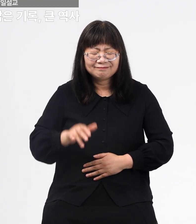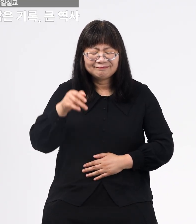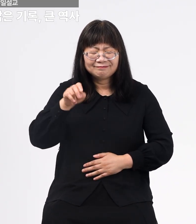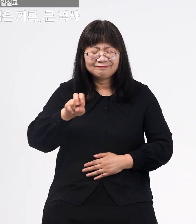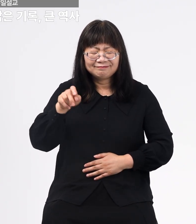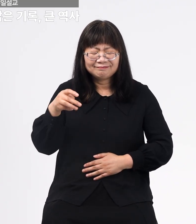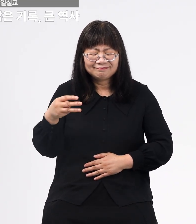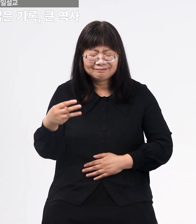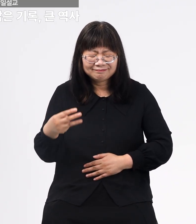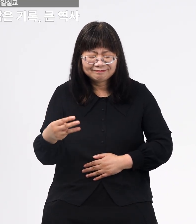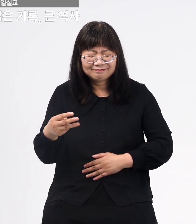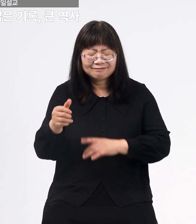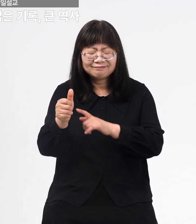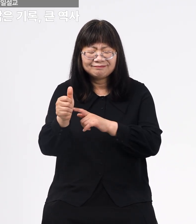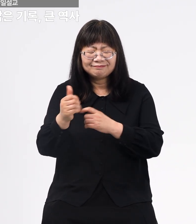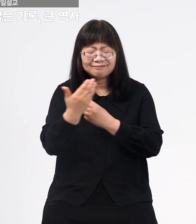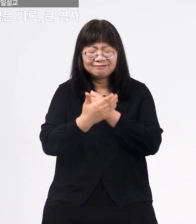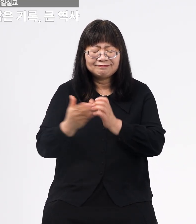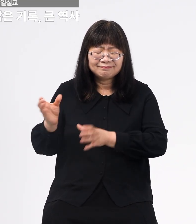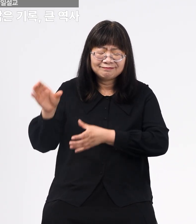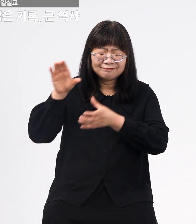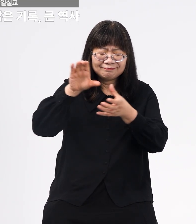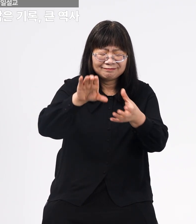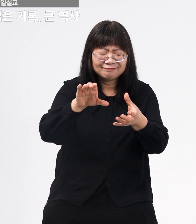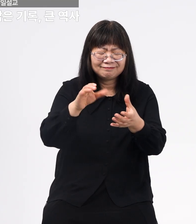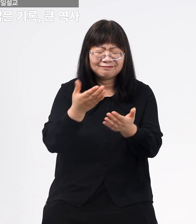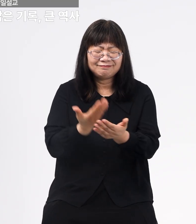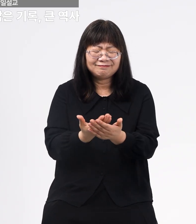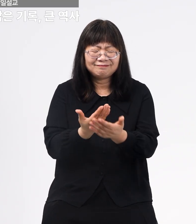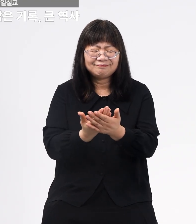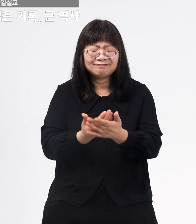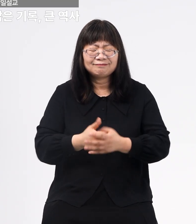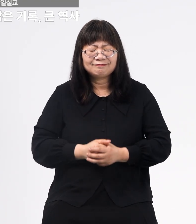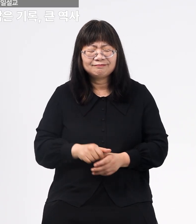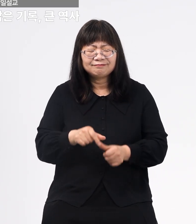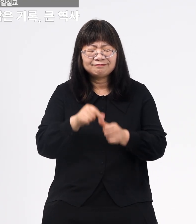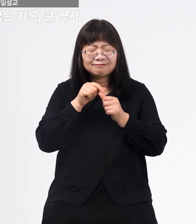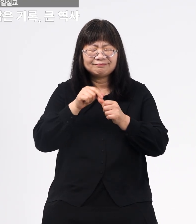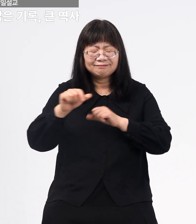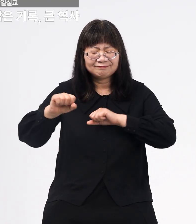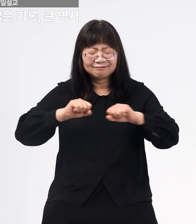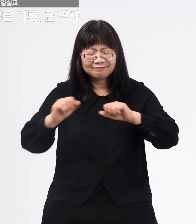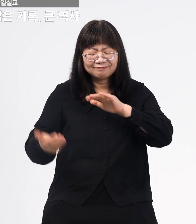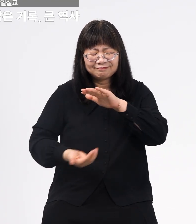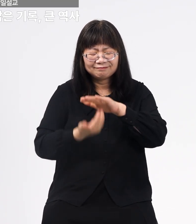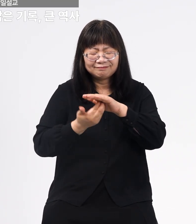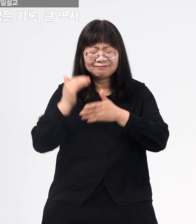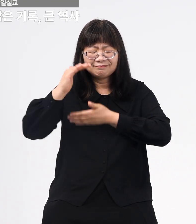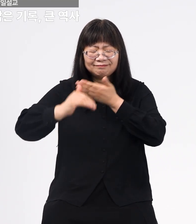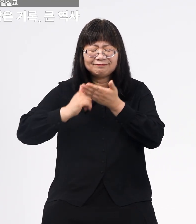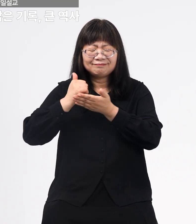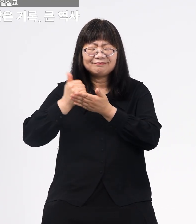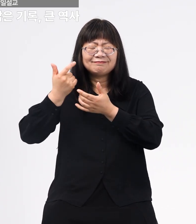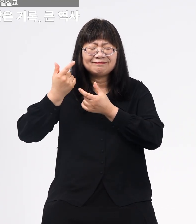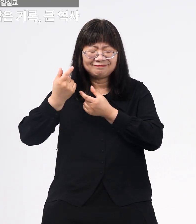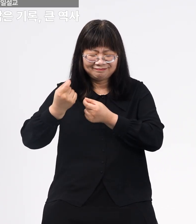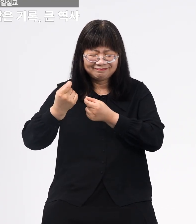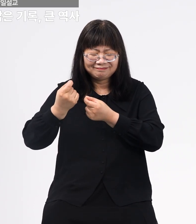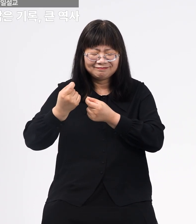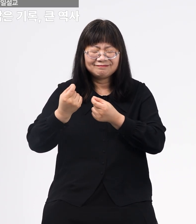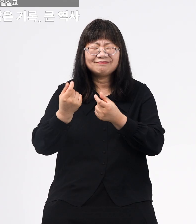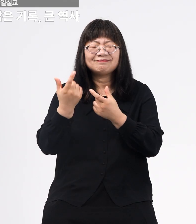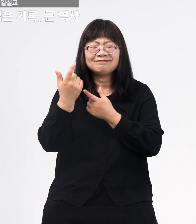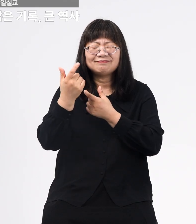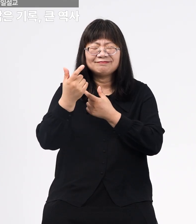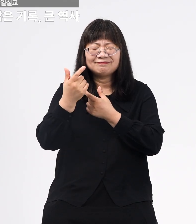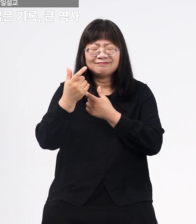삼갈의 은혜를 부으셔서 구원의 역사를 이루셨던 하나님처럼